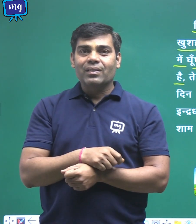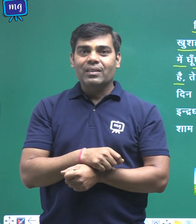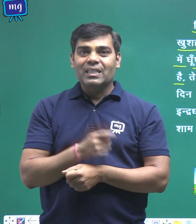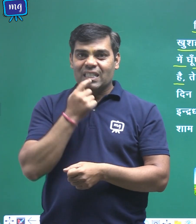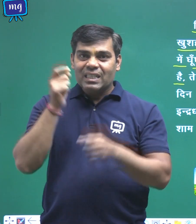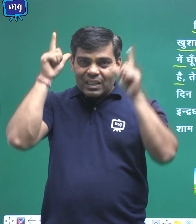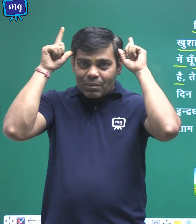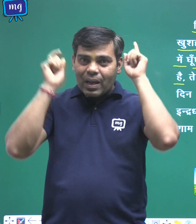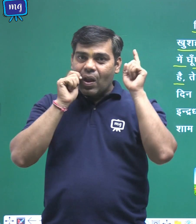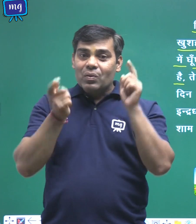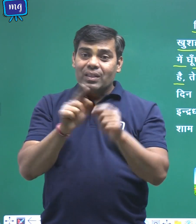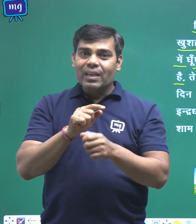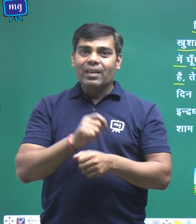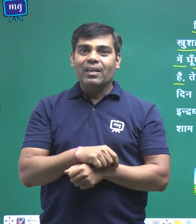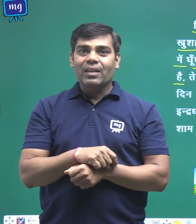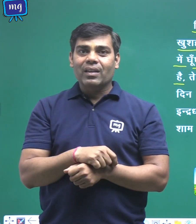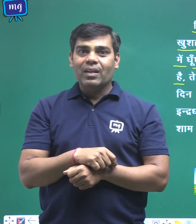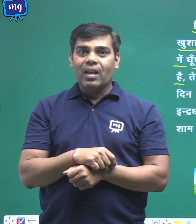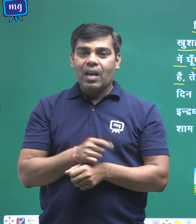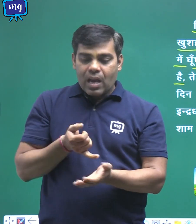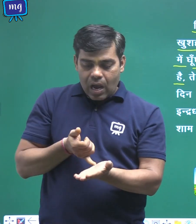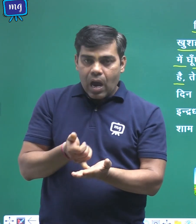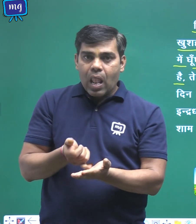बैलों से हल को